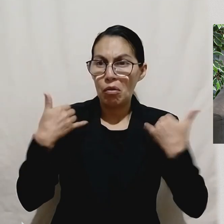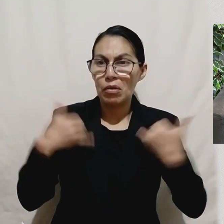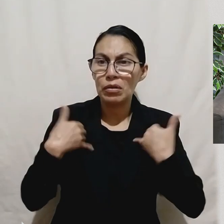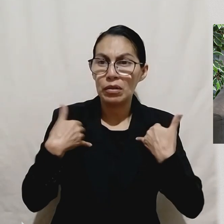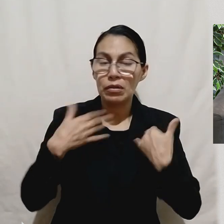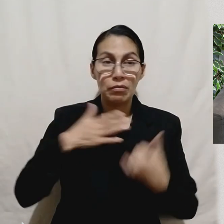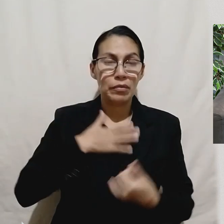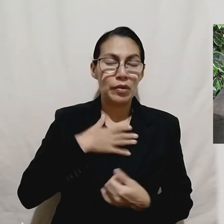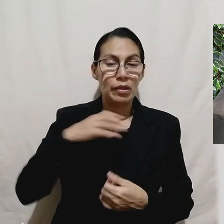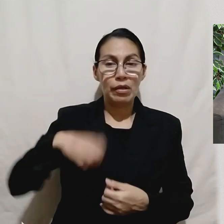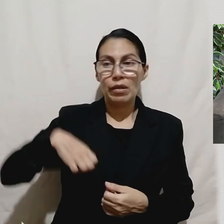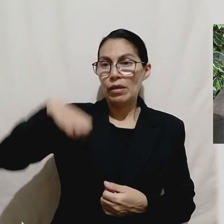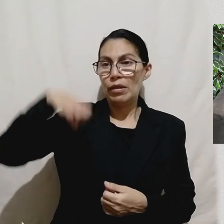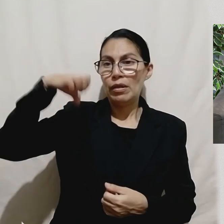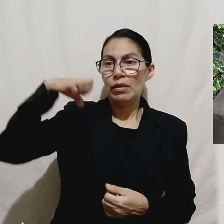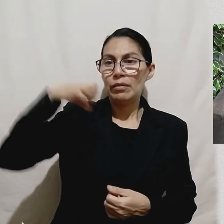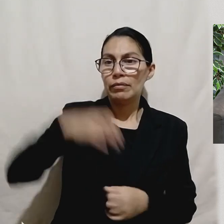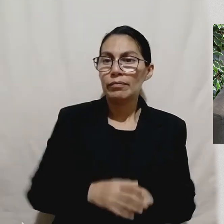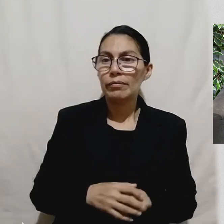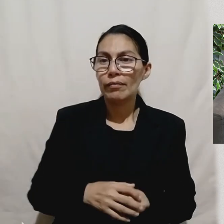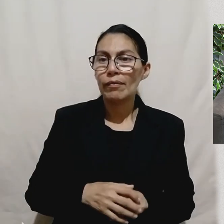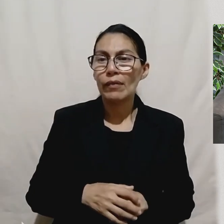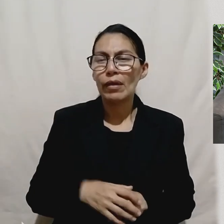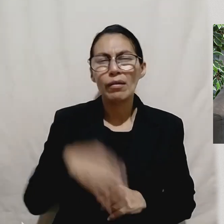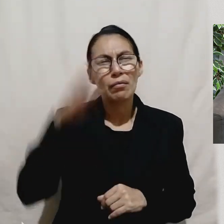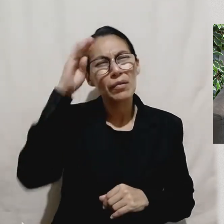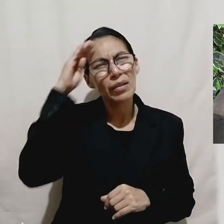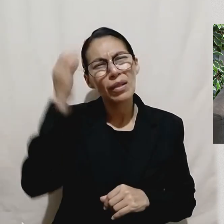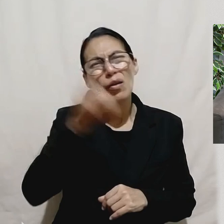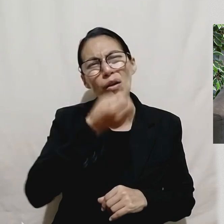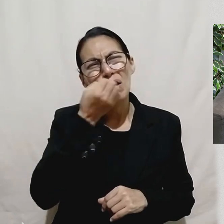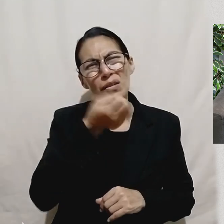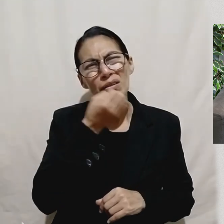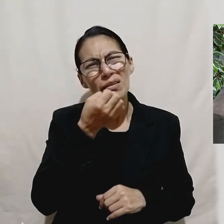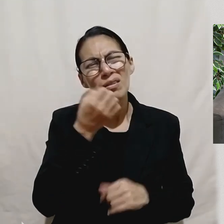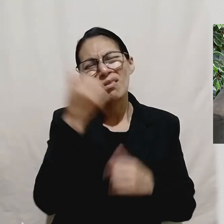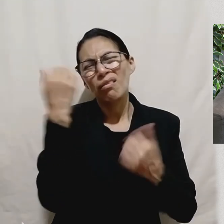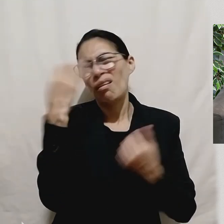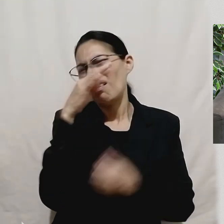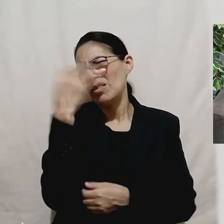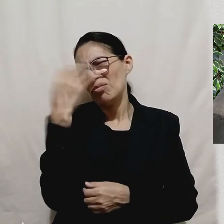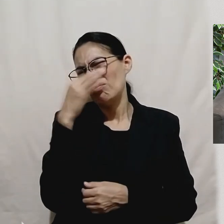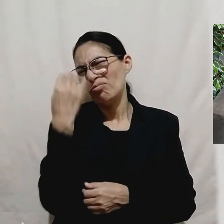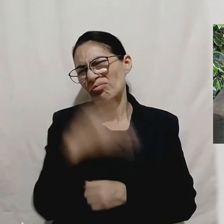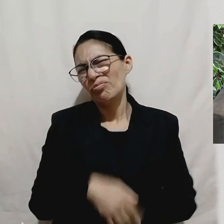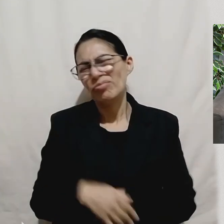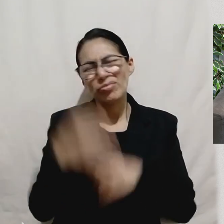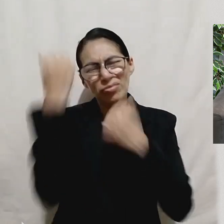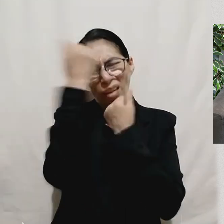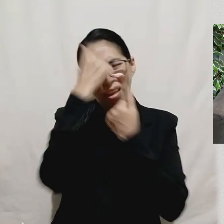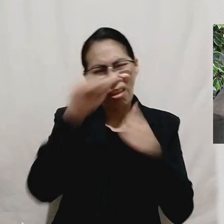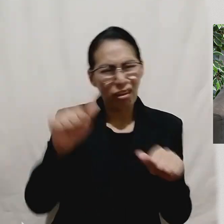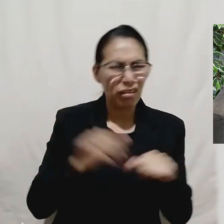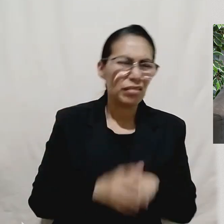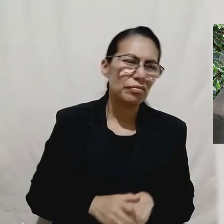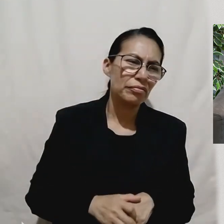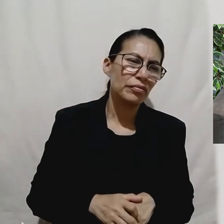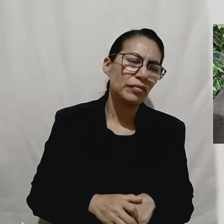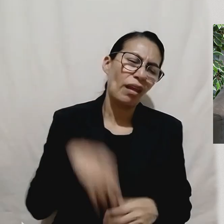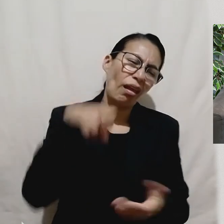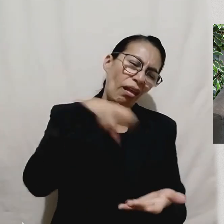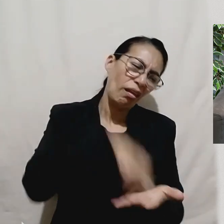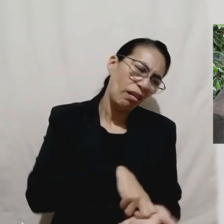muchachos de mi edad que he escuchado que ven la oración como algo aburrido están acostumbrados a que es arrodillarse